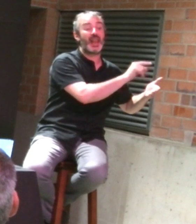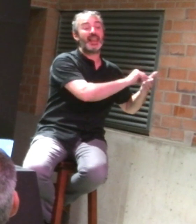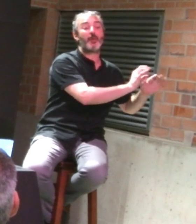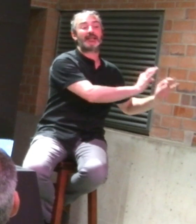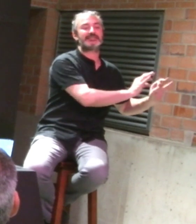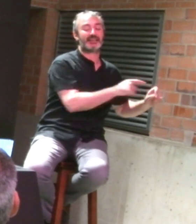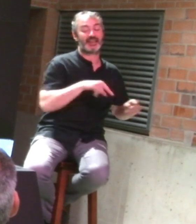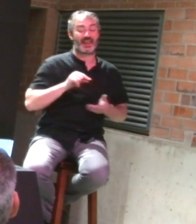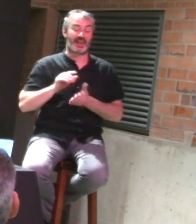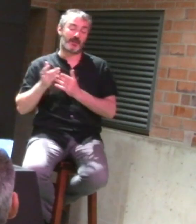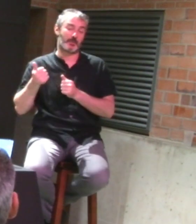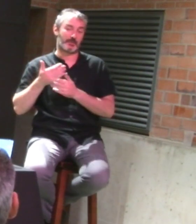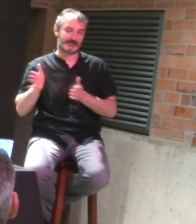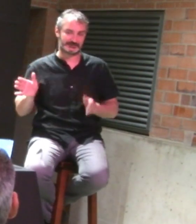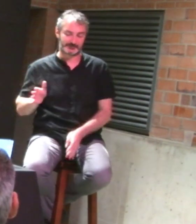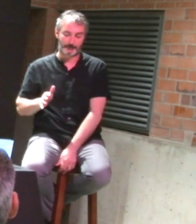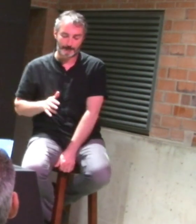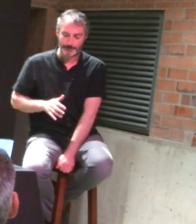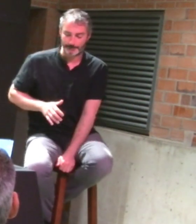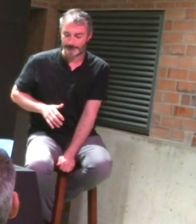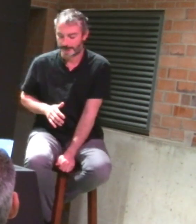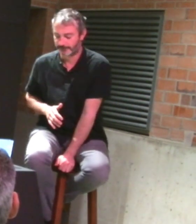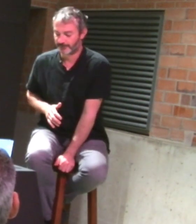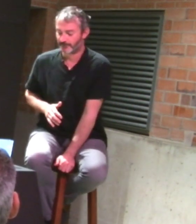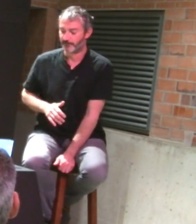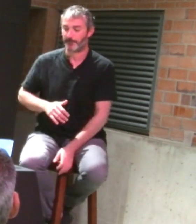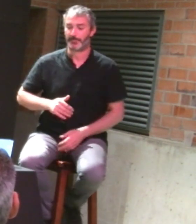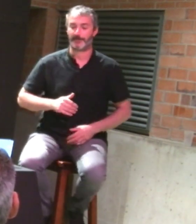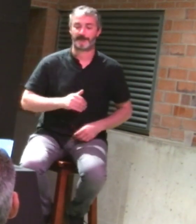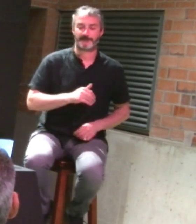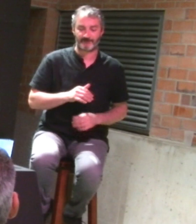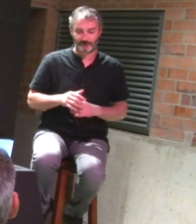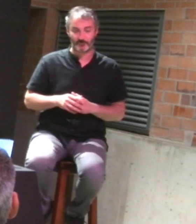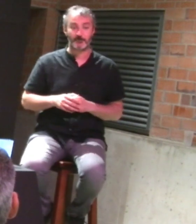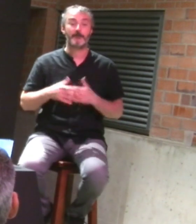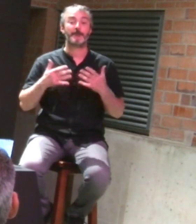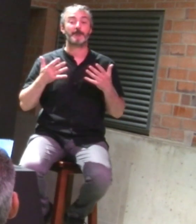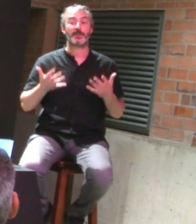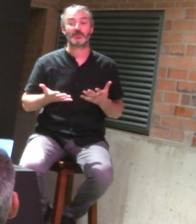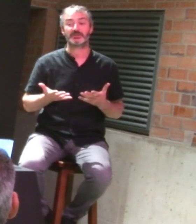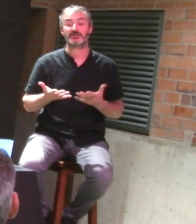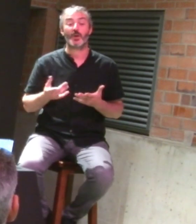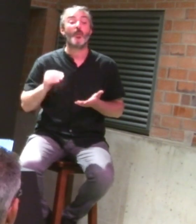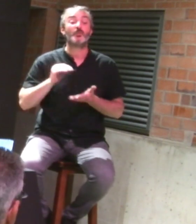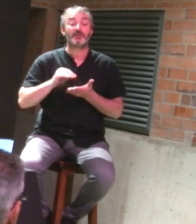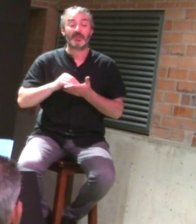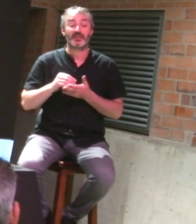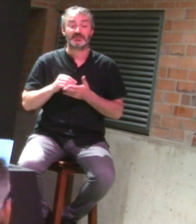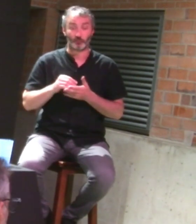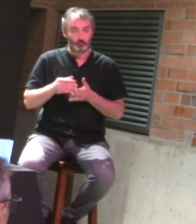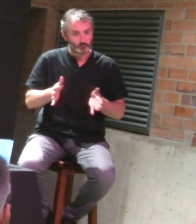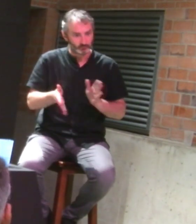vegades ens ho hem de dir també, perquè precisament l'acadèmia a vegades ens ha deixat molt al costat, precisament perquè érem dones, o perquè